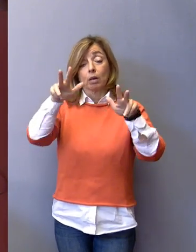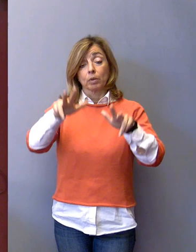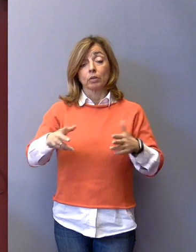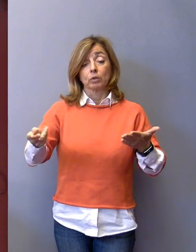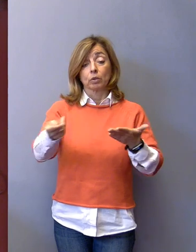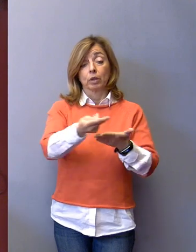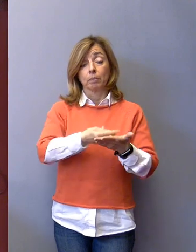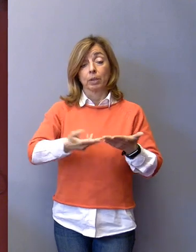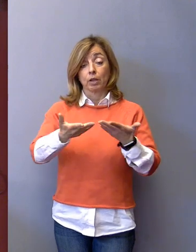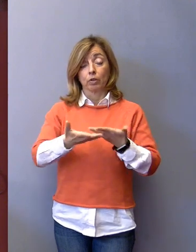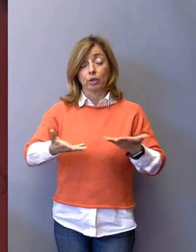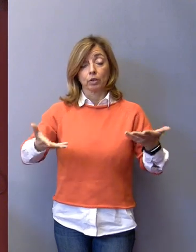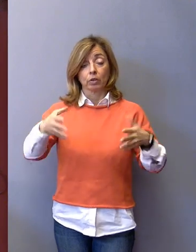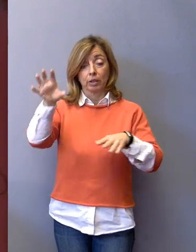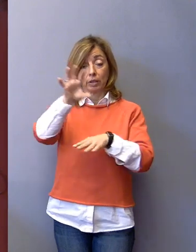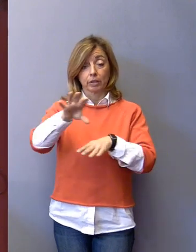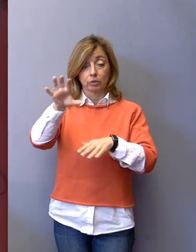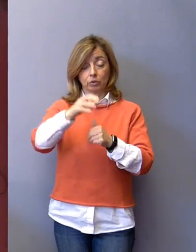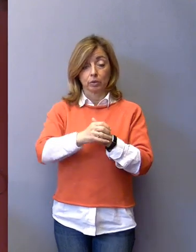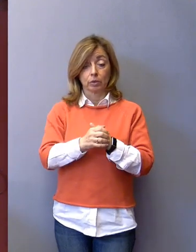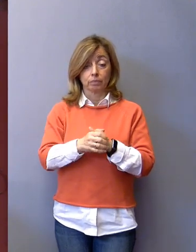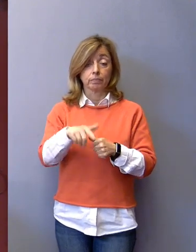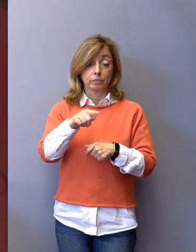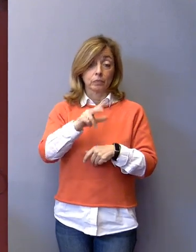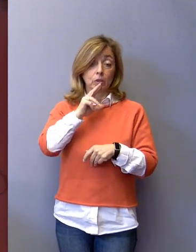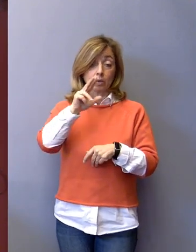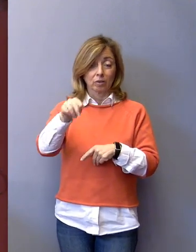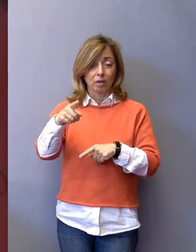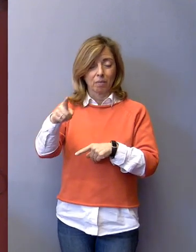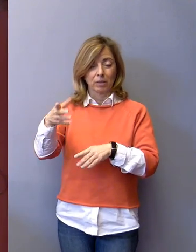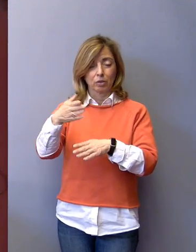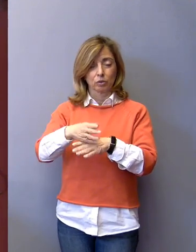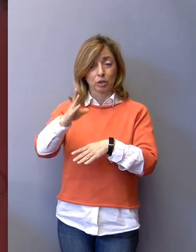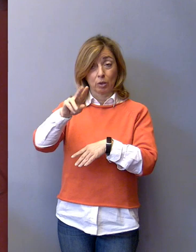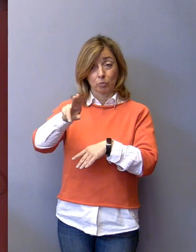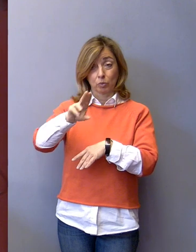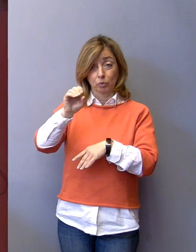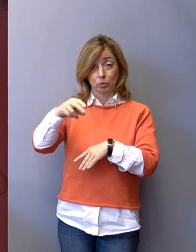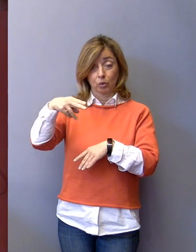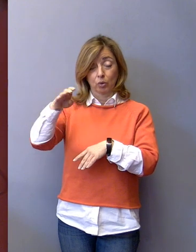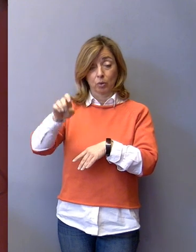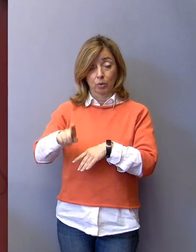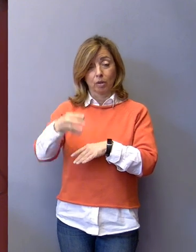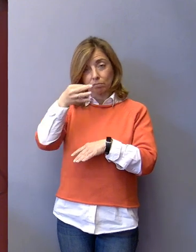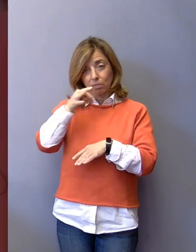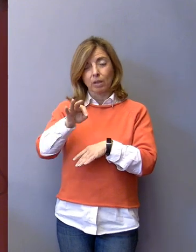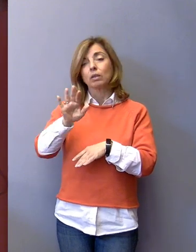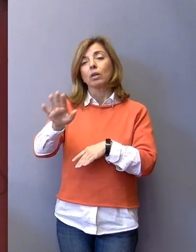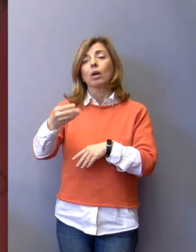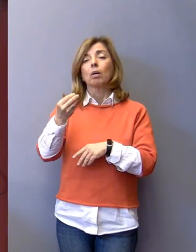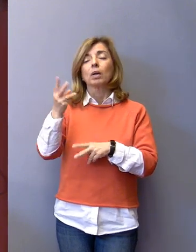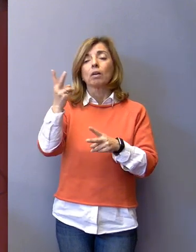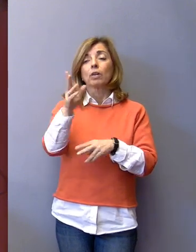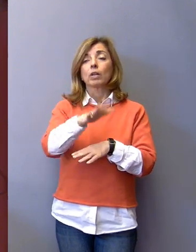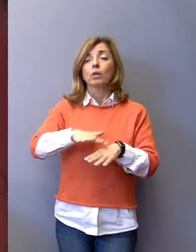regionale questo lo dico approde la costiera a bruzone in particolare perché in realtà gli spazi pubblici